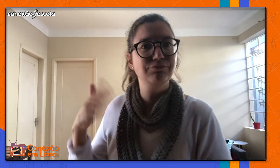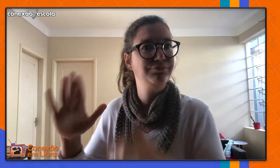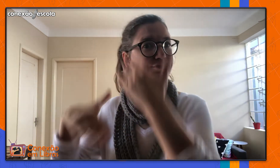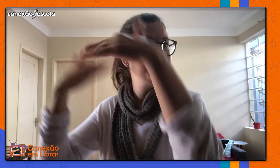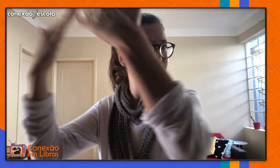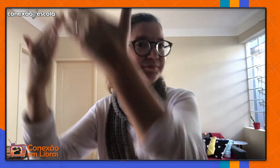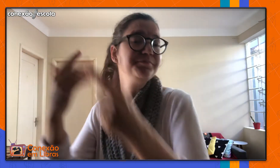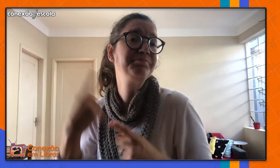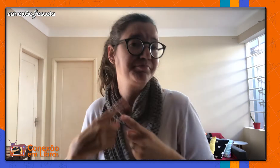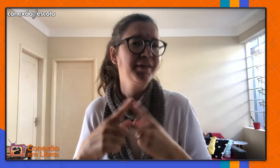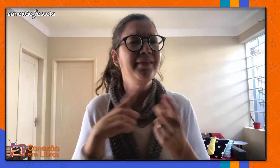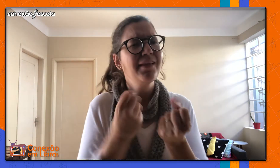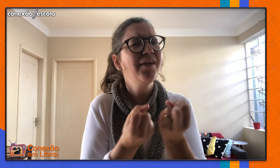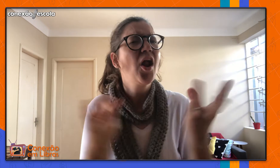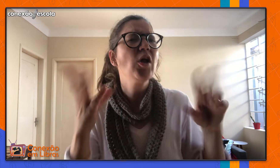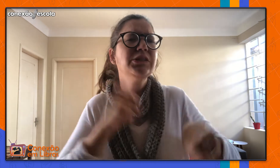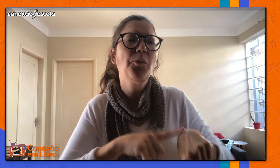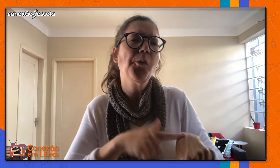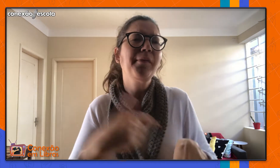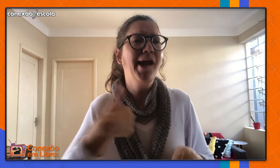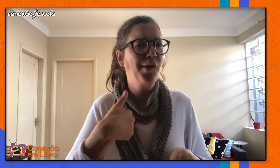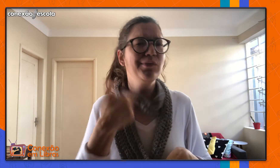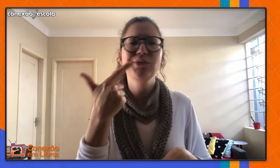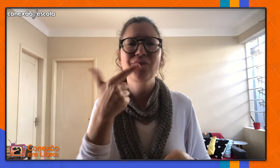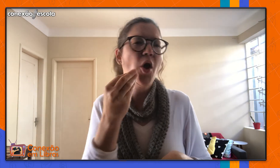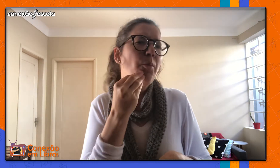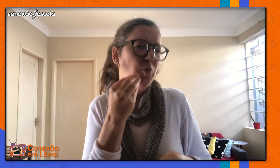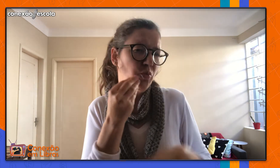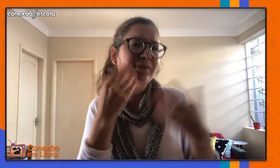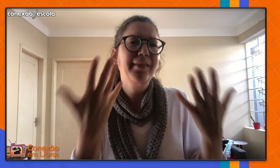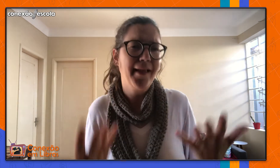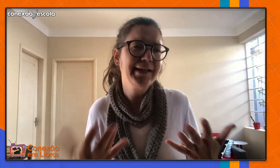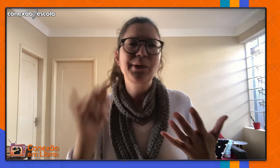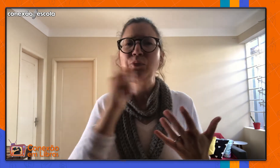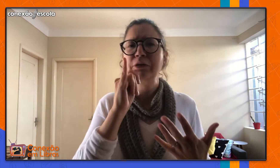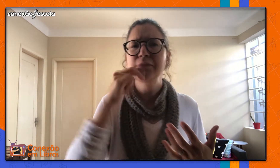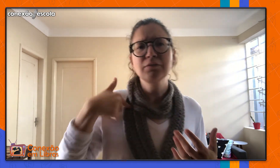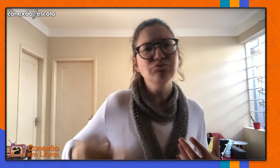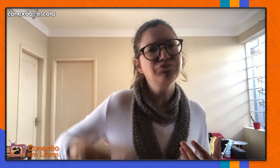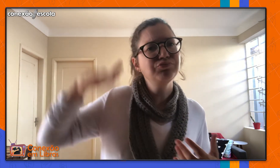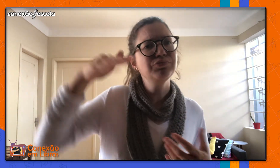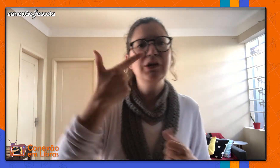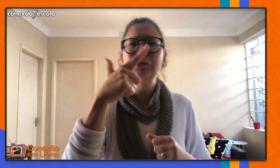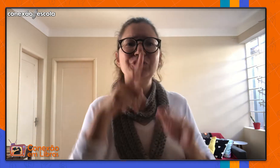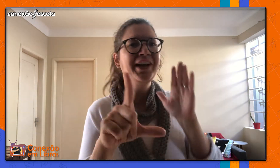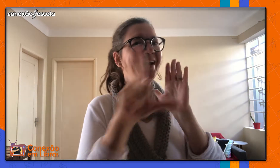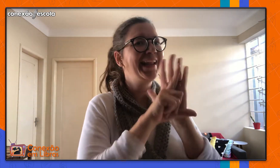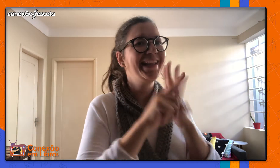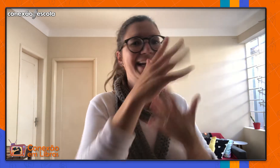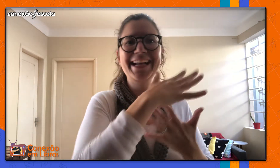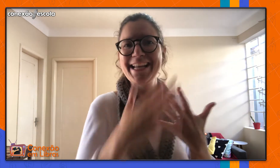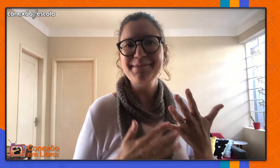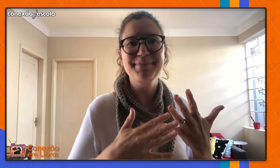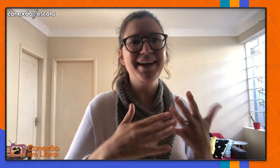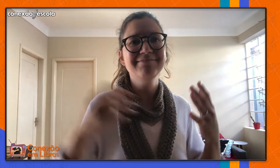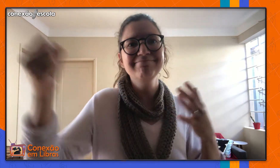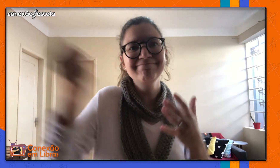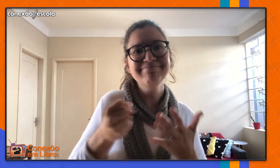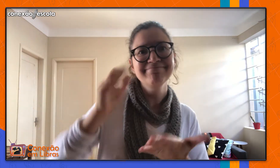possam se desenvolver. Porque em alguns momentos da minha vida, eu não tive essas oportunidades. Quando eu cresci, não havia a lei da Libras,